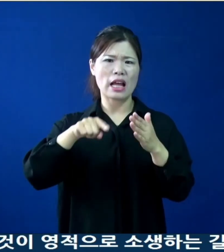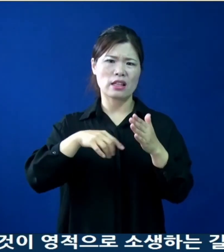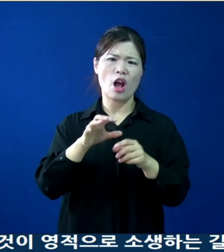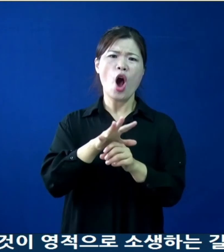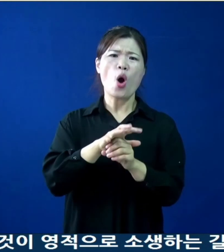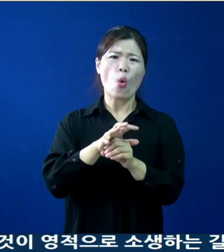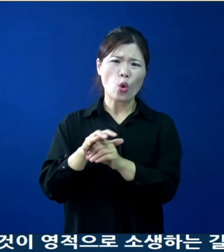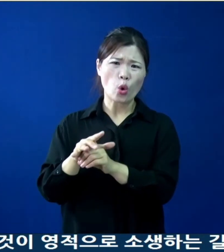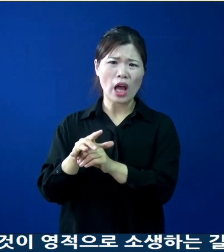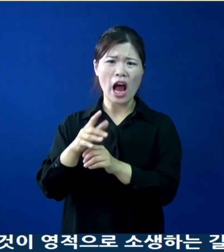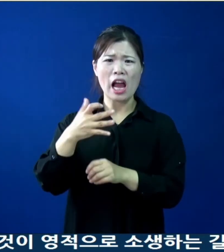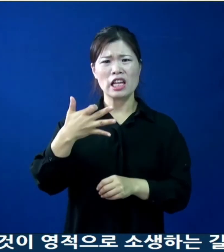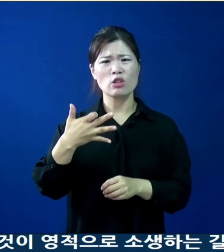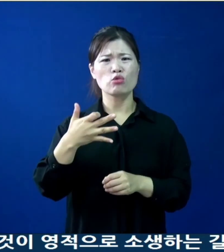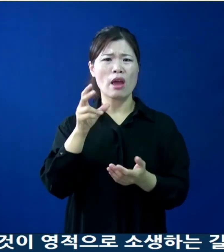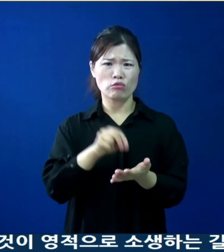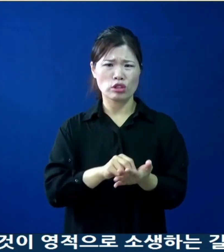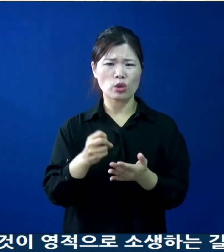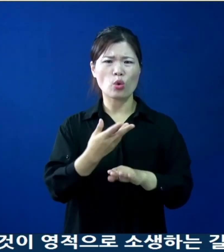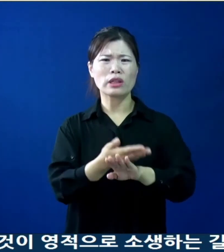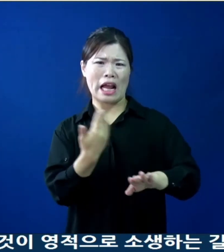코로나19의 문제로, 아니 다른 요소로